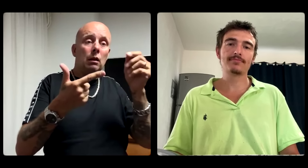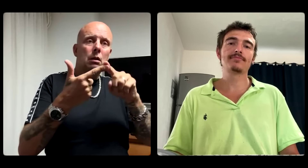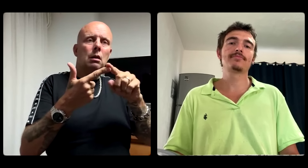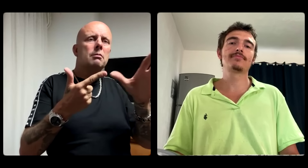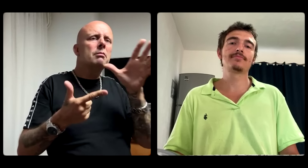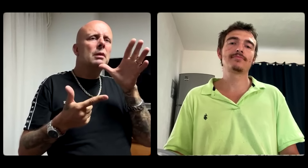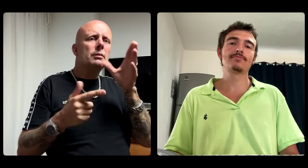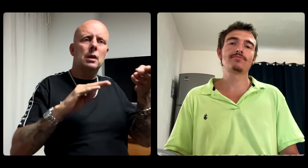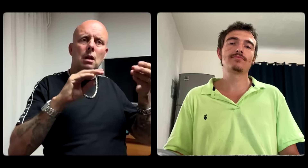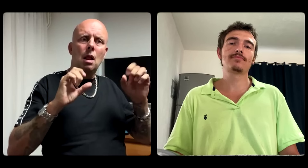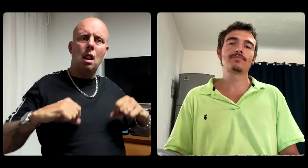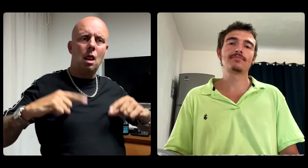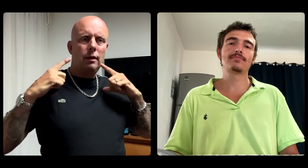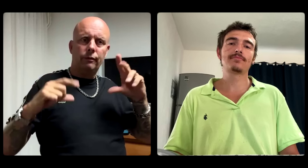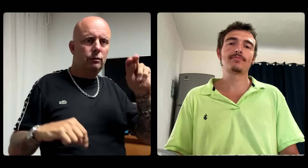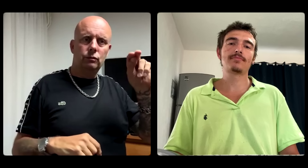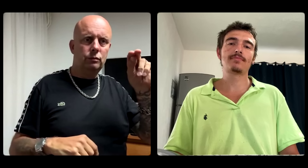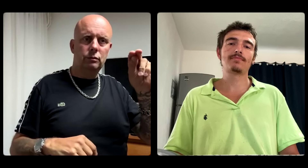Eeuw.